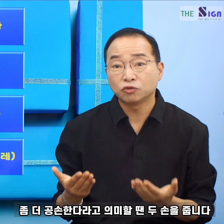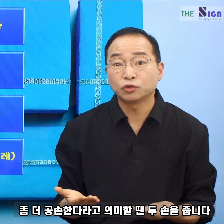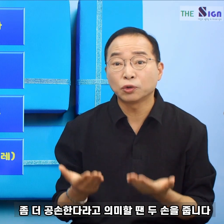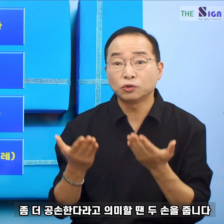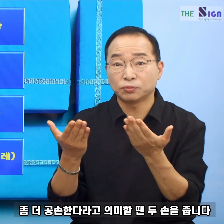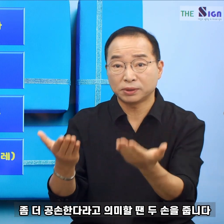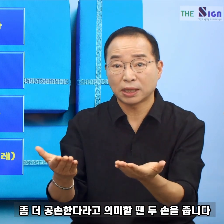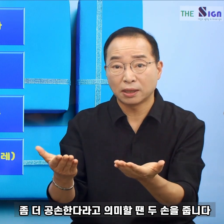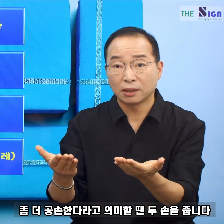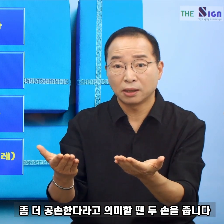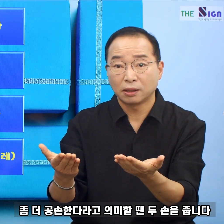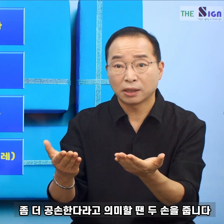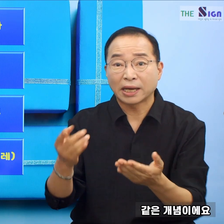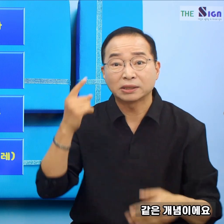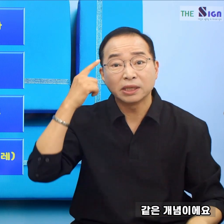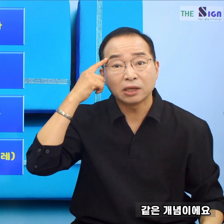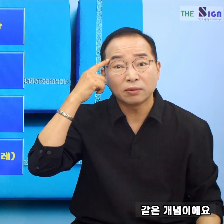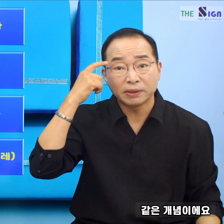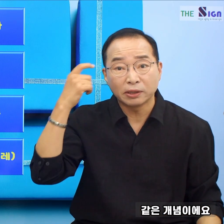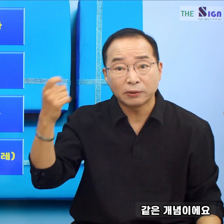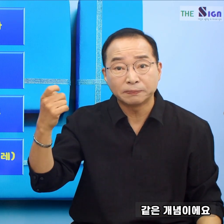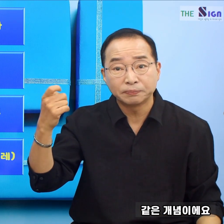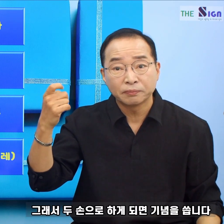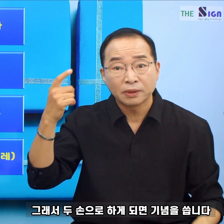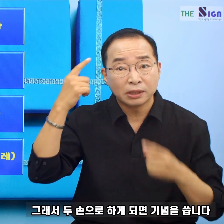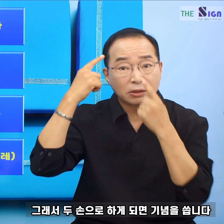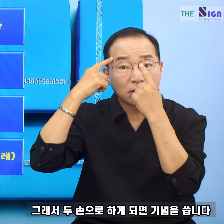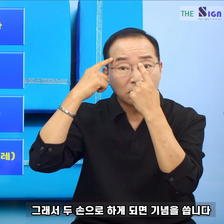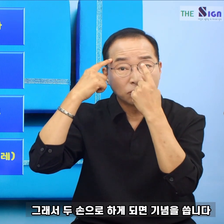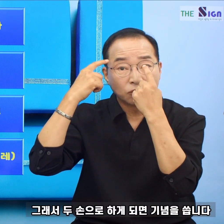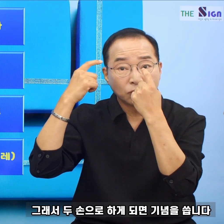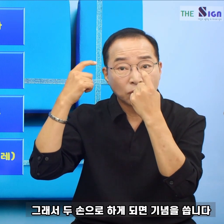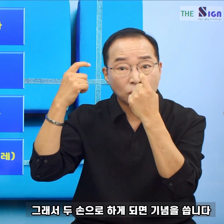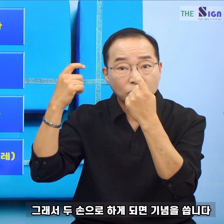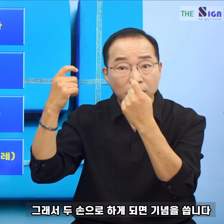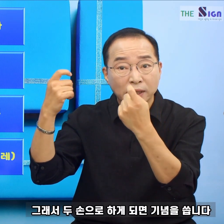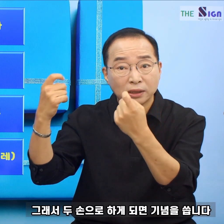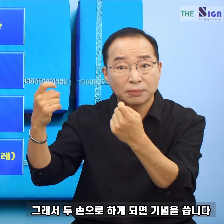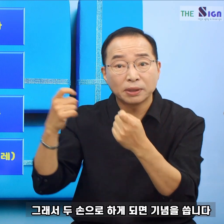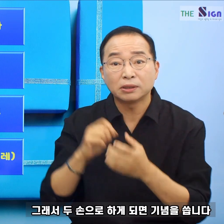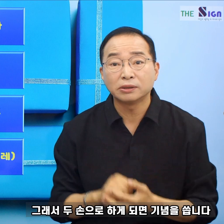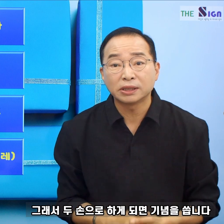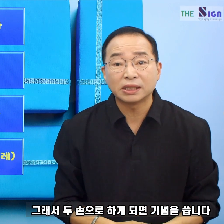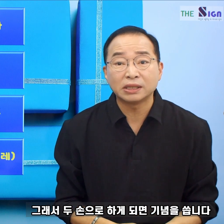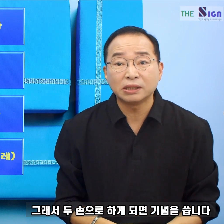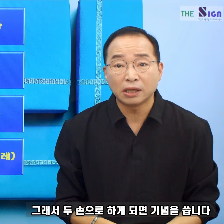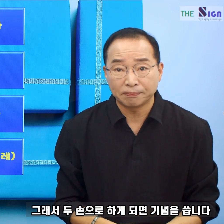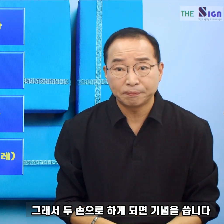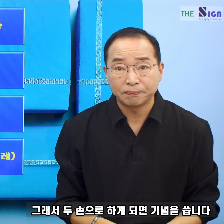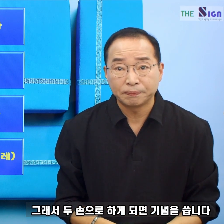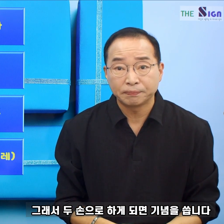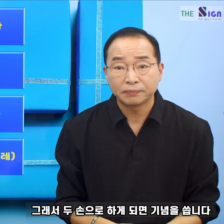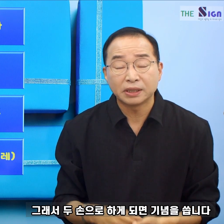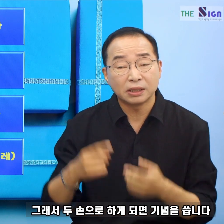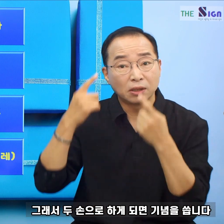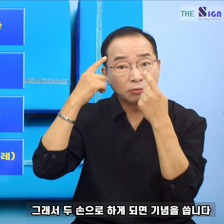손으로 줍니다. 같은 개념이에요. 그래서 두 손으로 하게 되면 이걸 이제 기념을